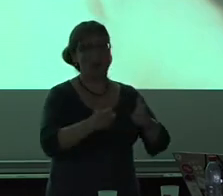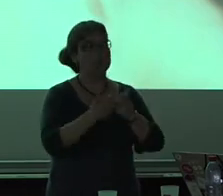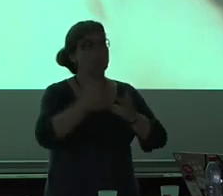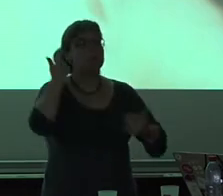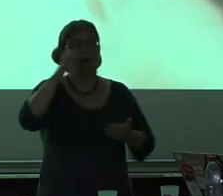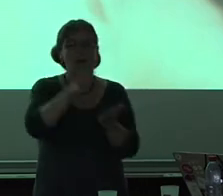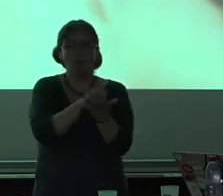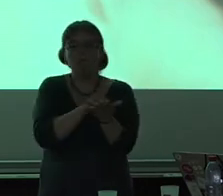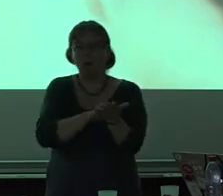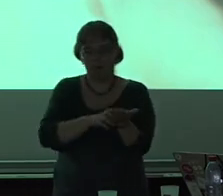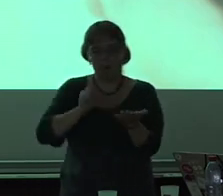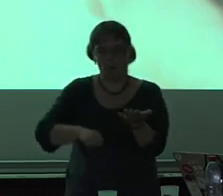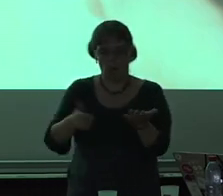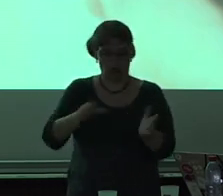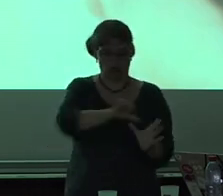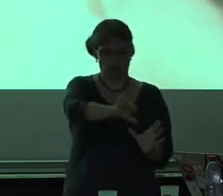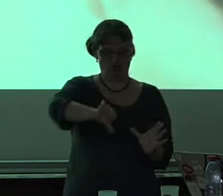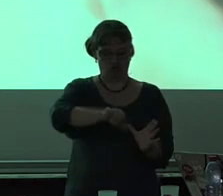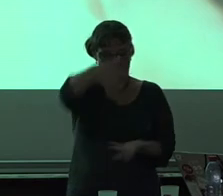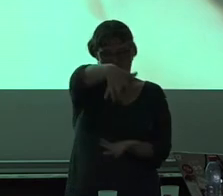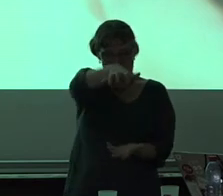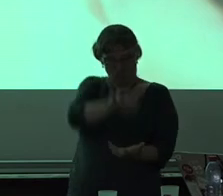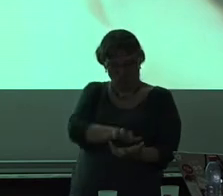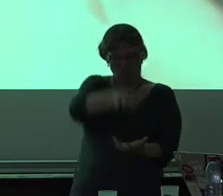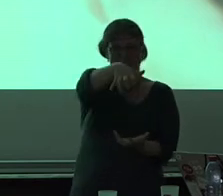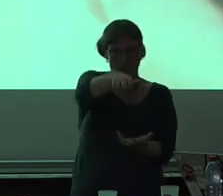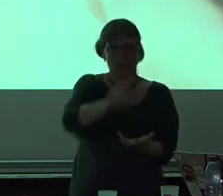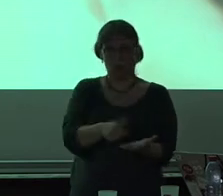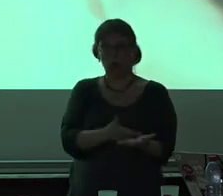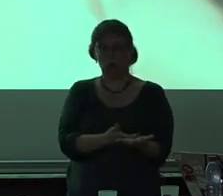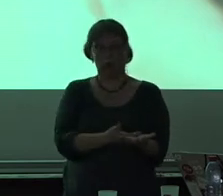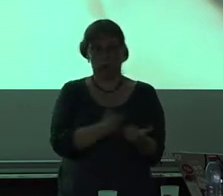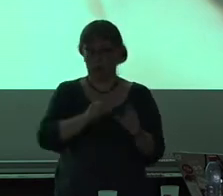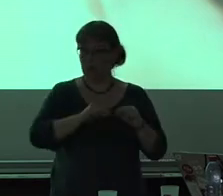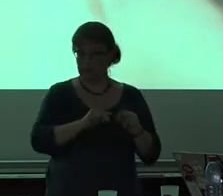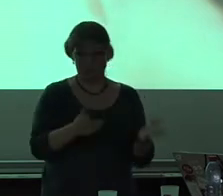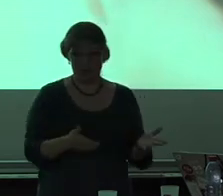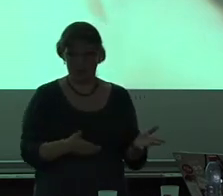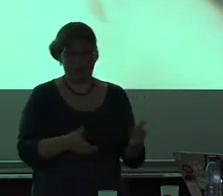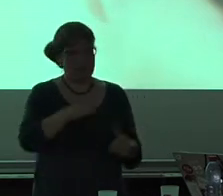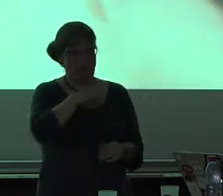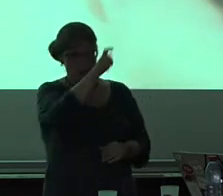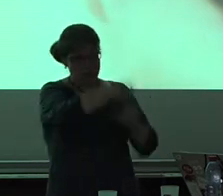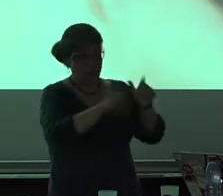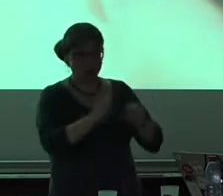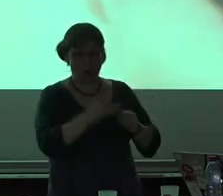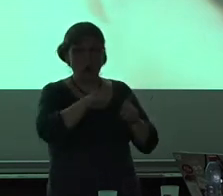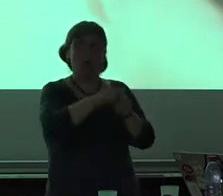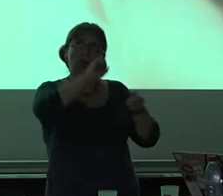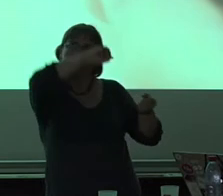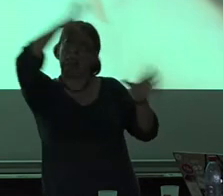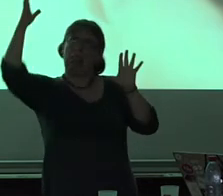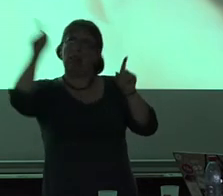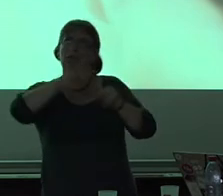Vous pouvez avoir une classe animaux qui va hériter. Enfin, ces personnes-là auront besoin d'exemples concrets.